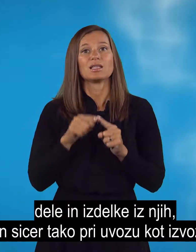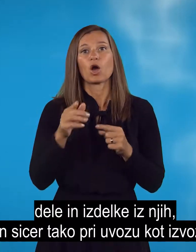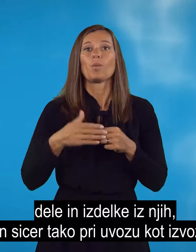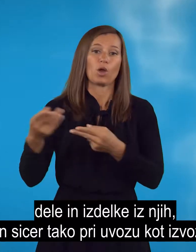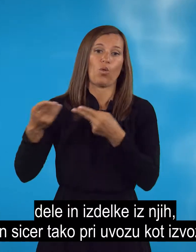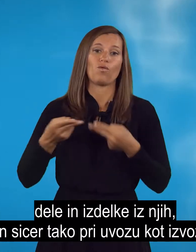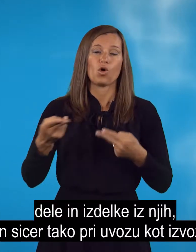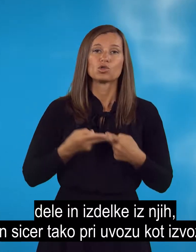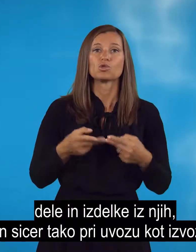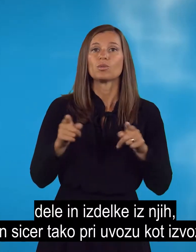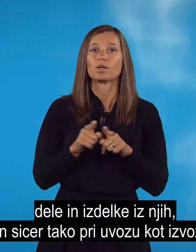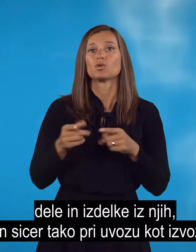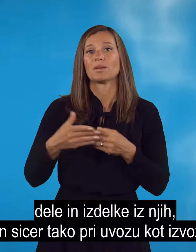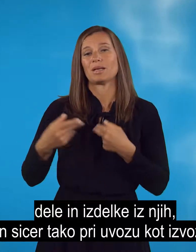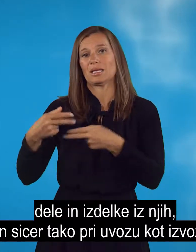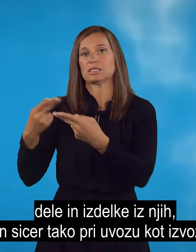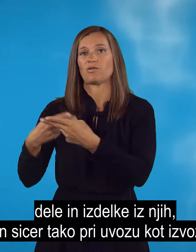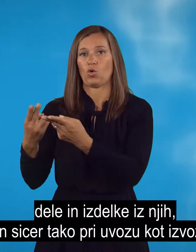pri uvozu kot izvozu.